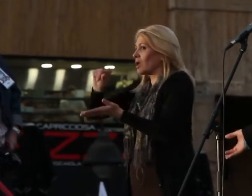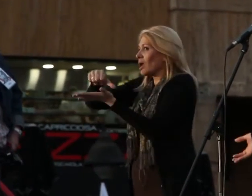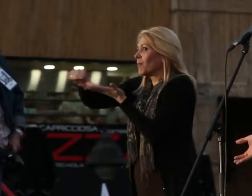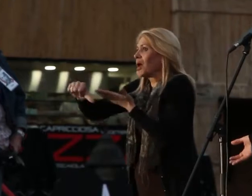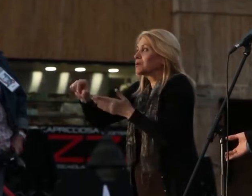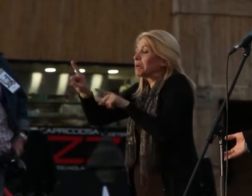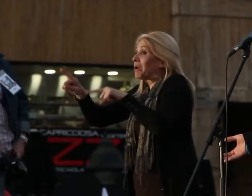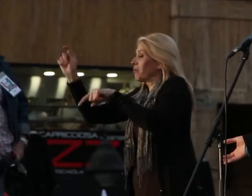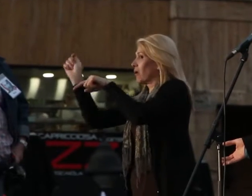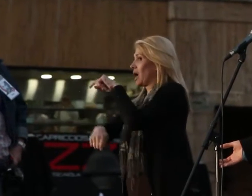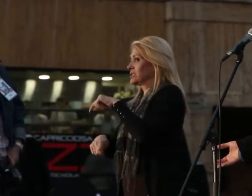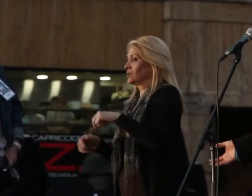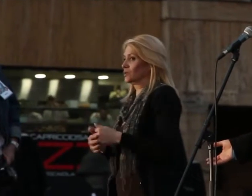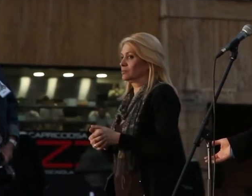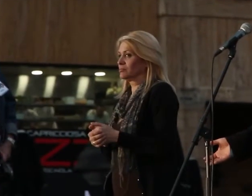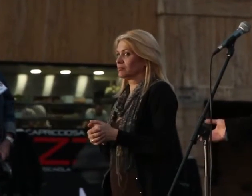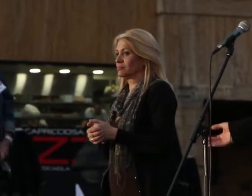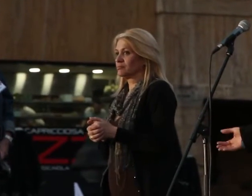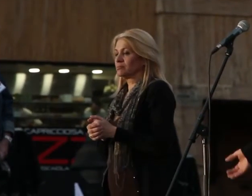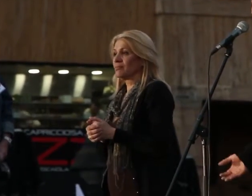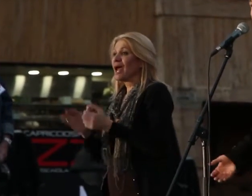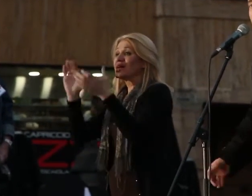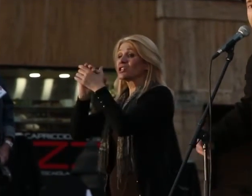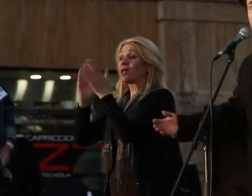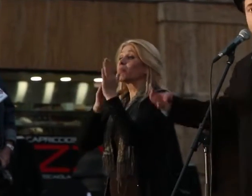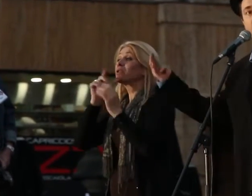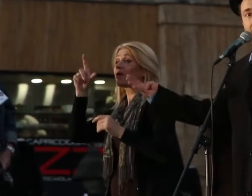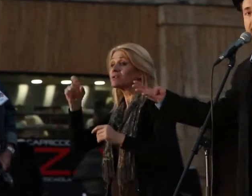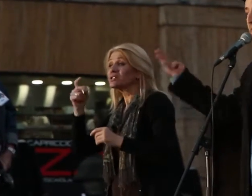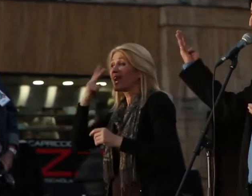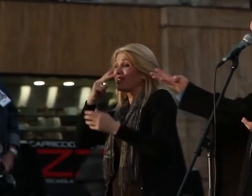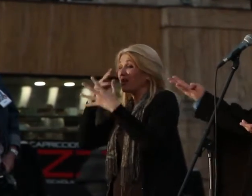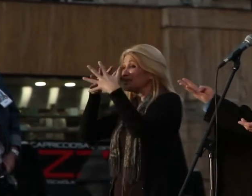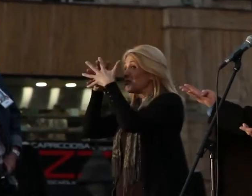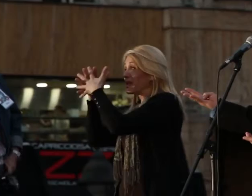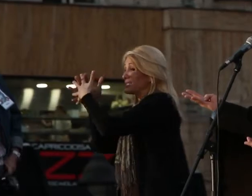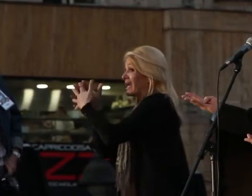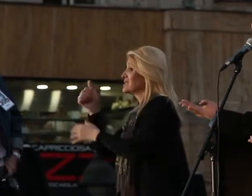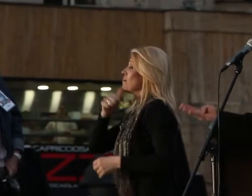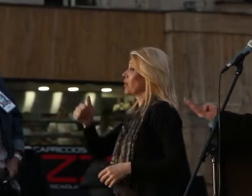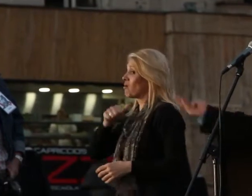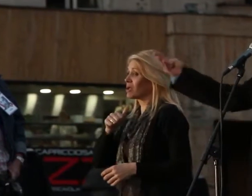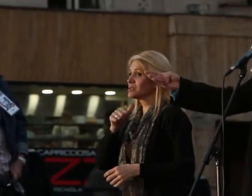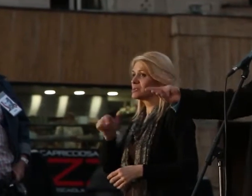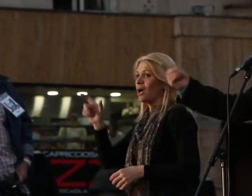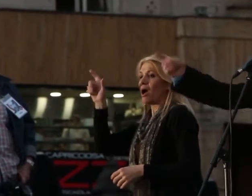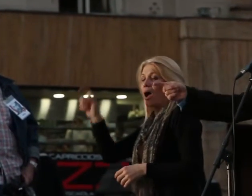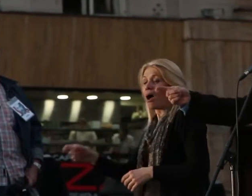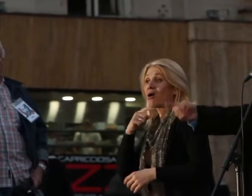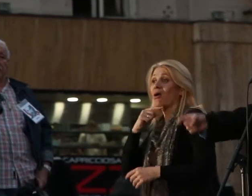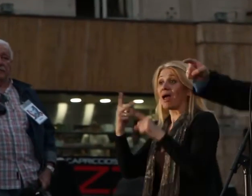neku kaznu. A Željku Mitroviću gledaju kroz prste za porez, a on im